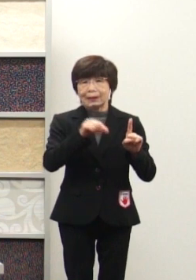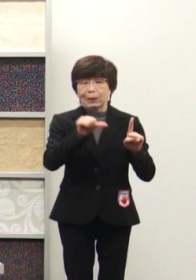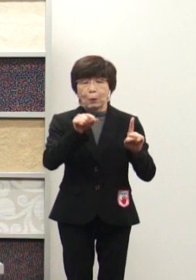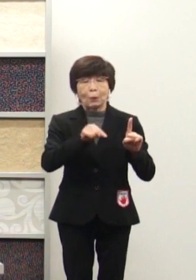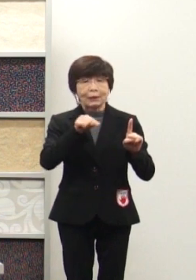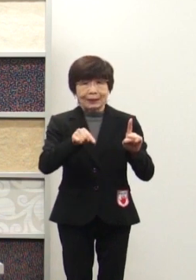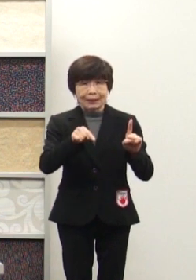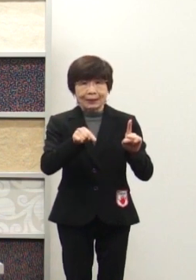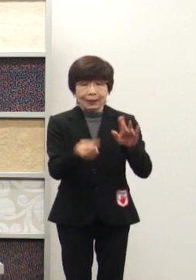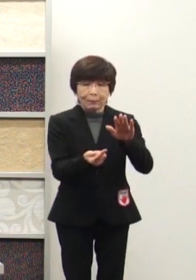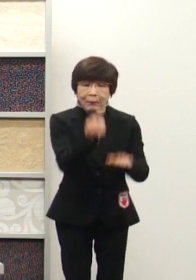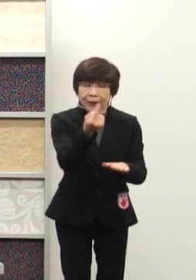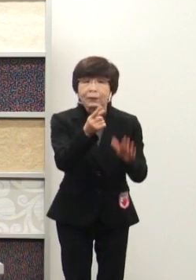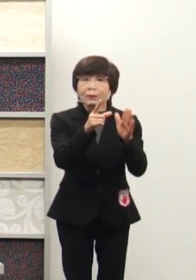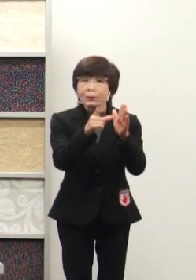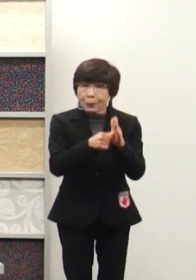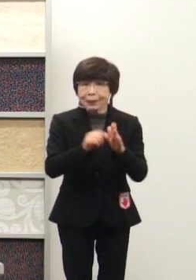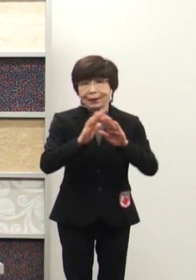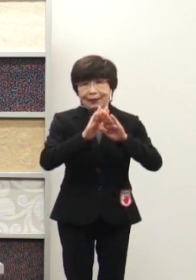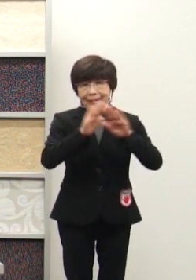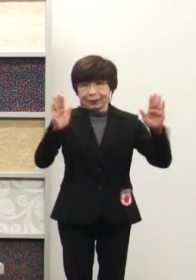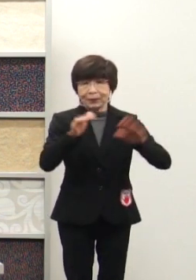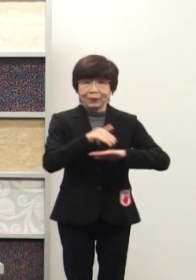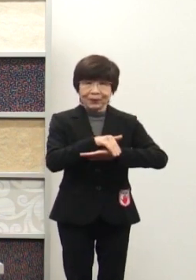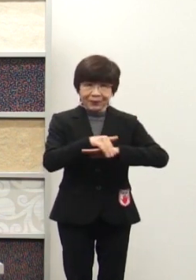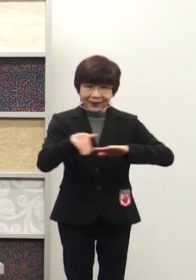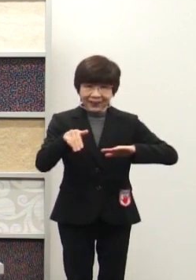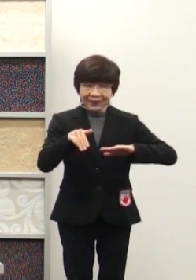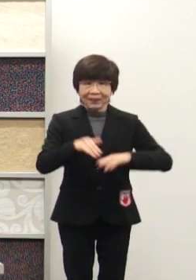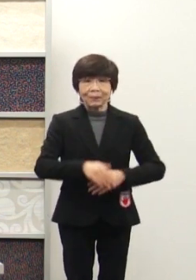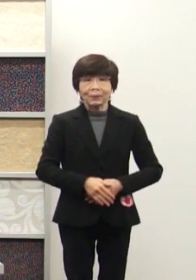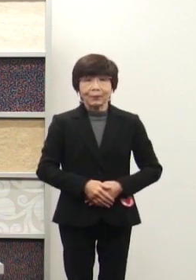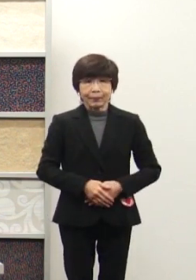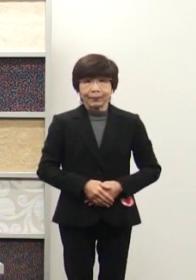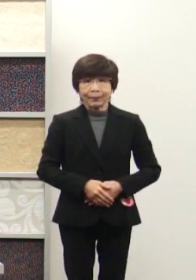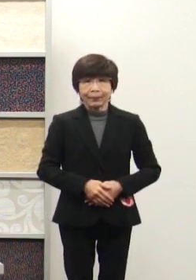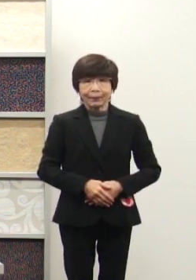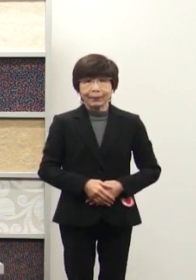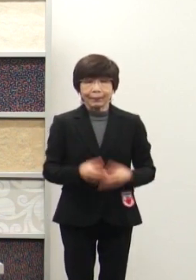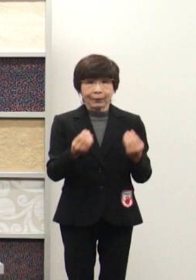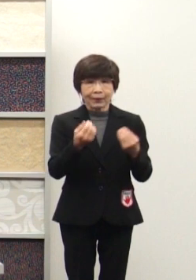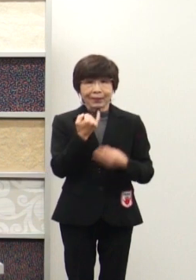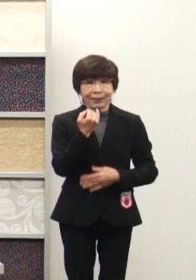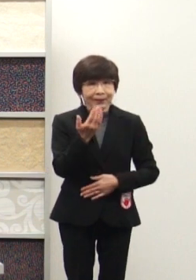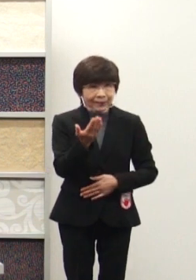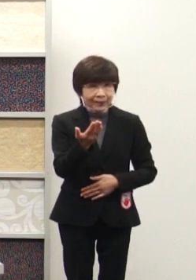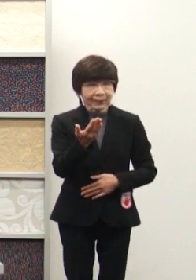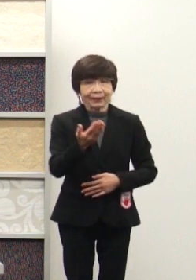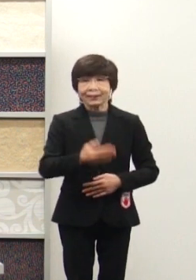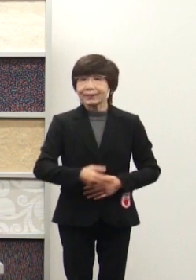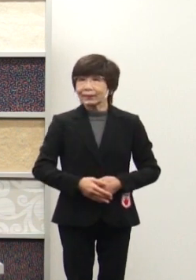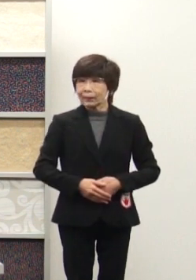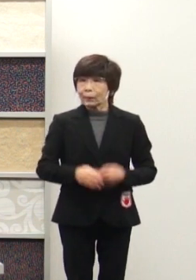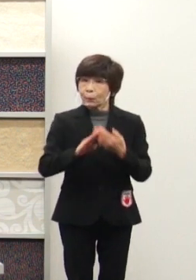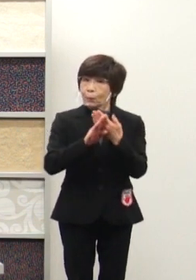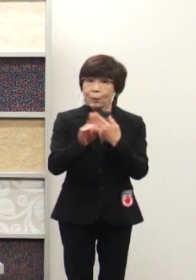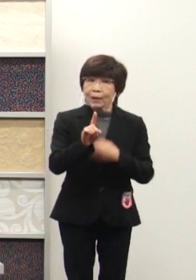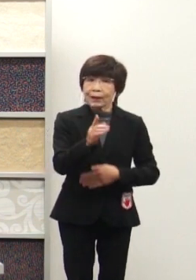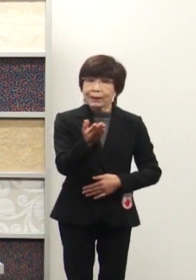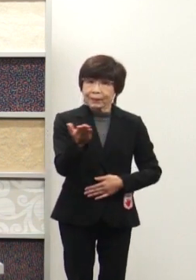する予定です。 よろしいでしょうか。はい、他に質問のある方は